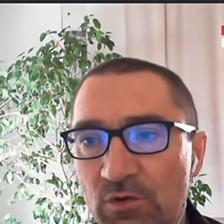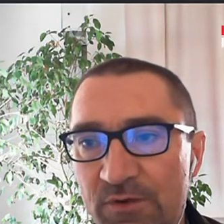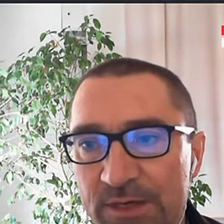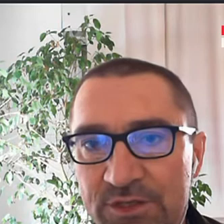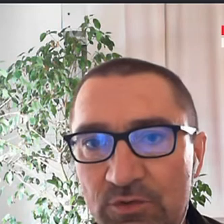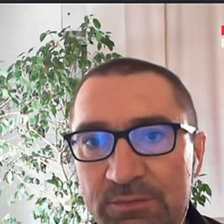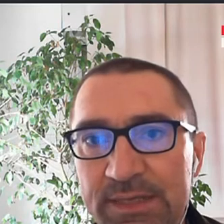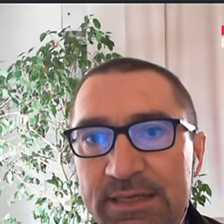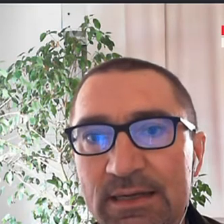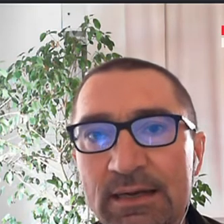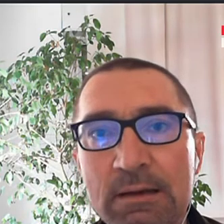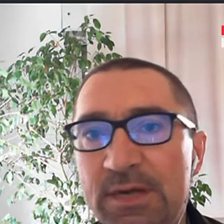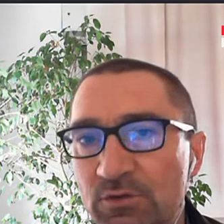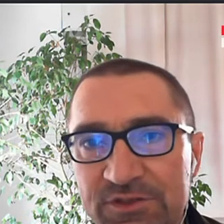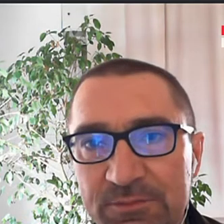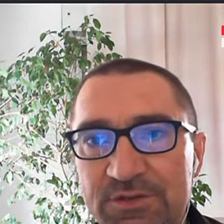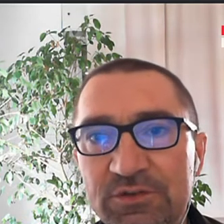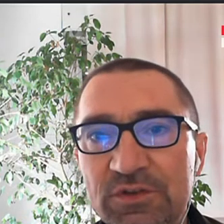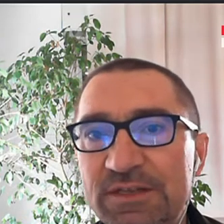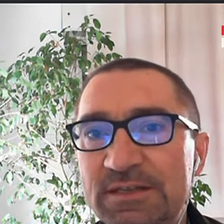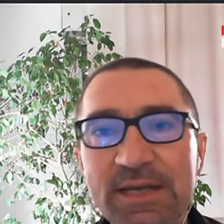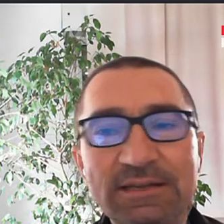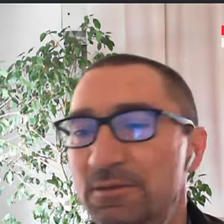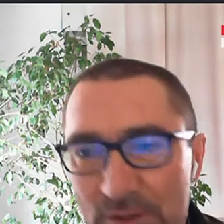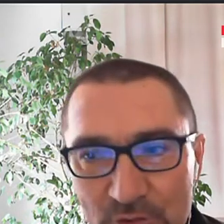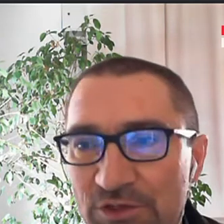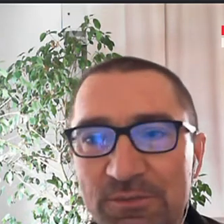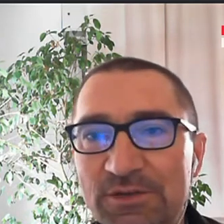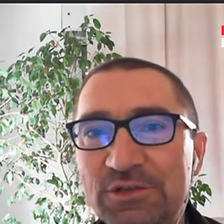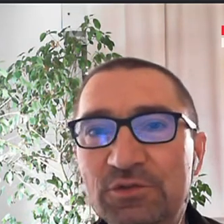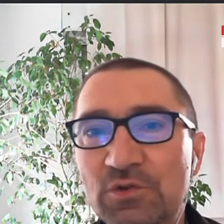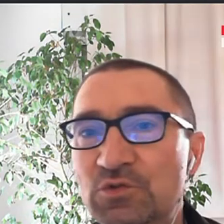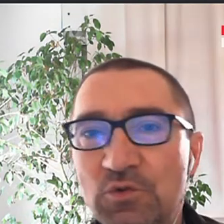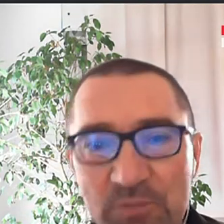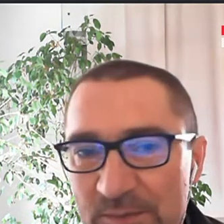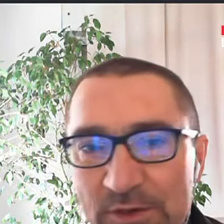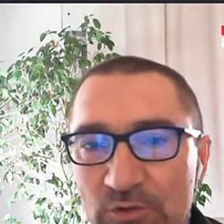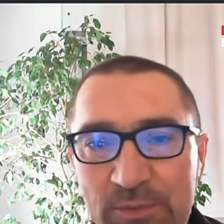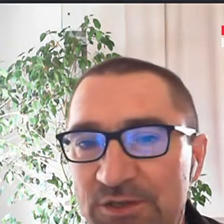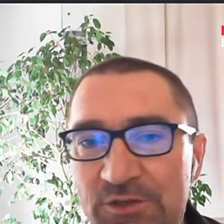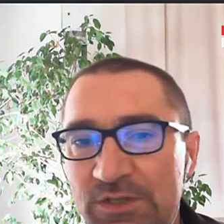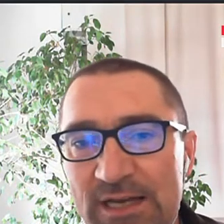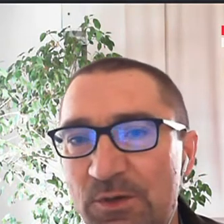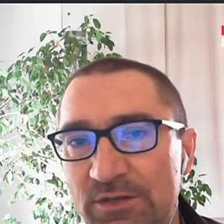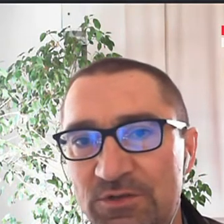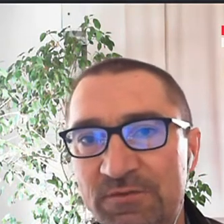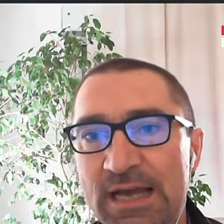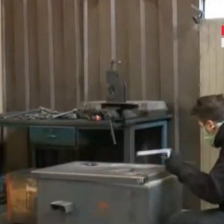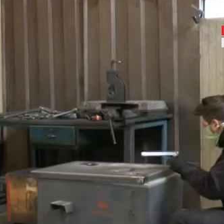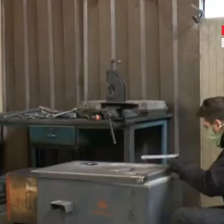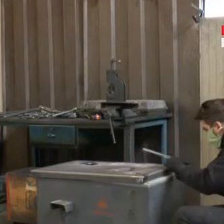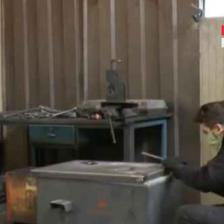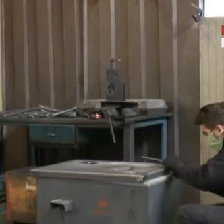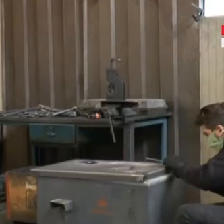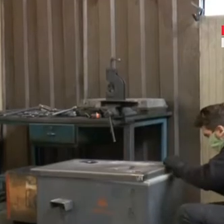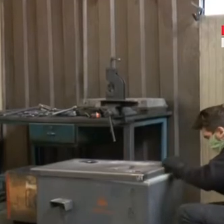Meno 9% di PIL, meno 10% di investimenti, meno 12% di consumi, meno 8% di export e così via. Su